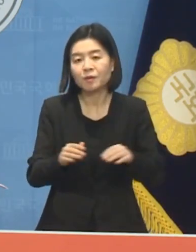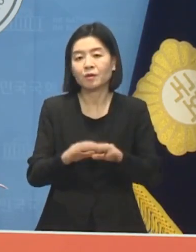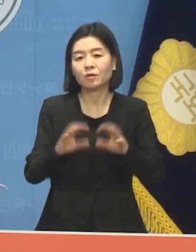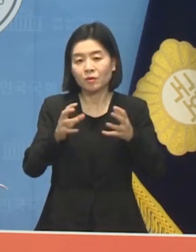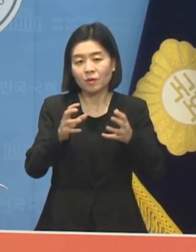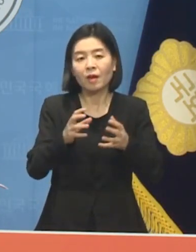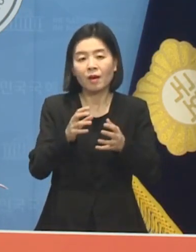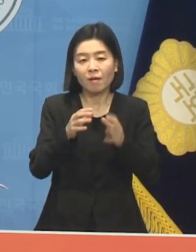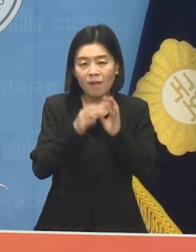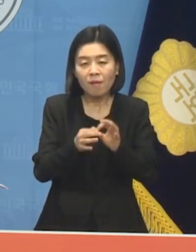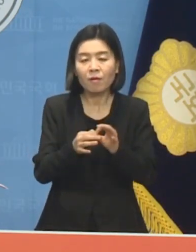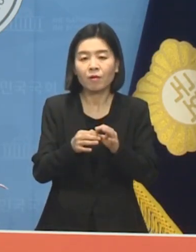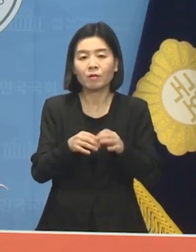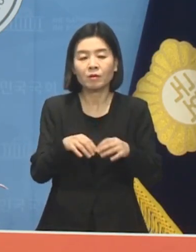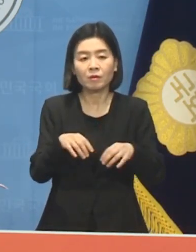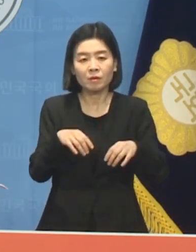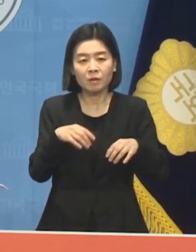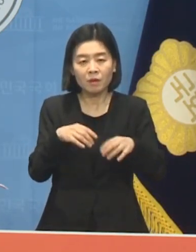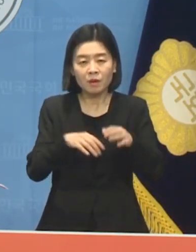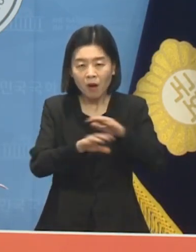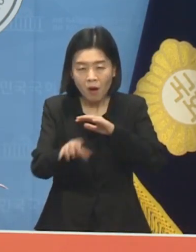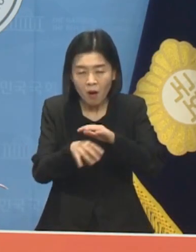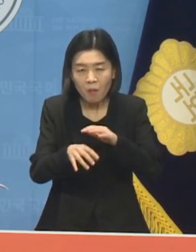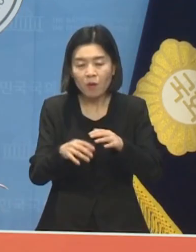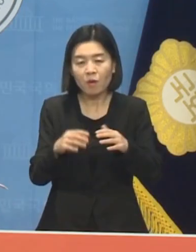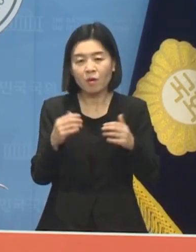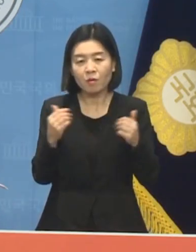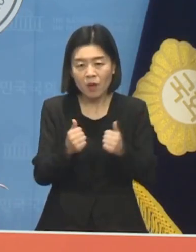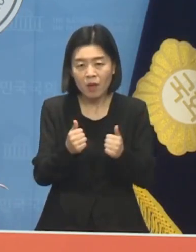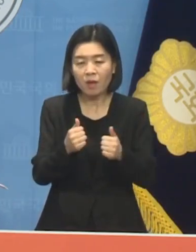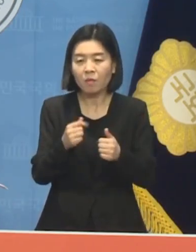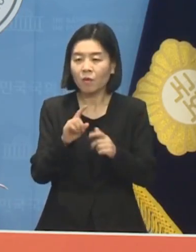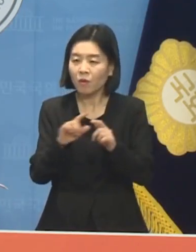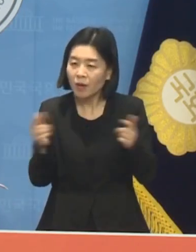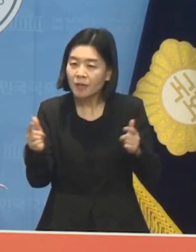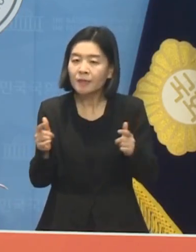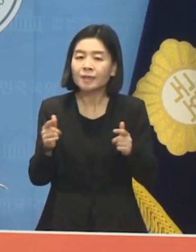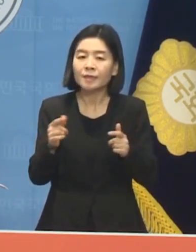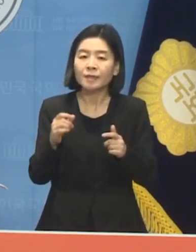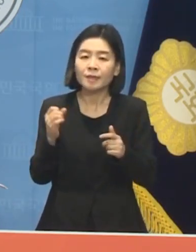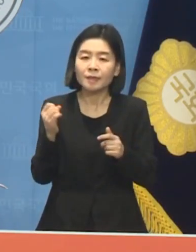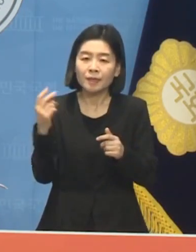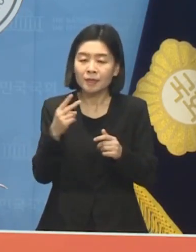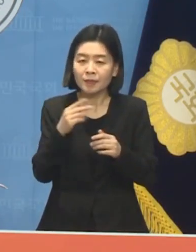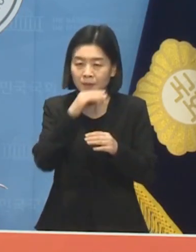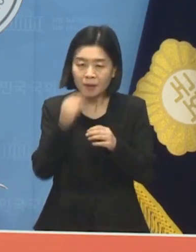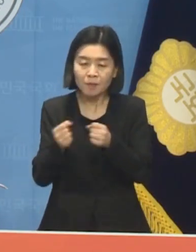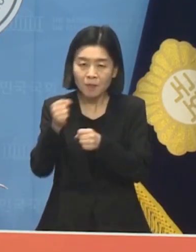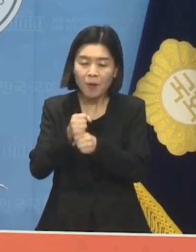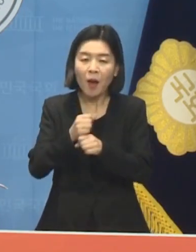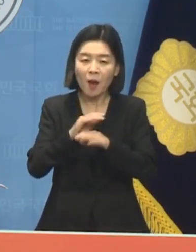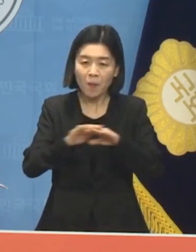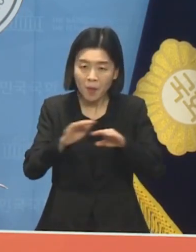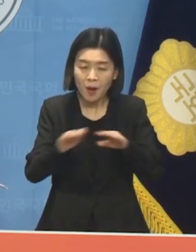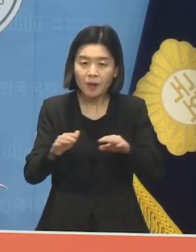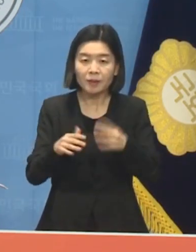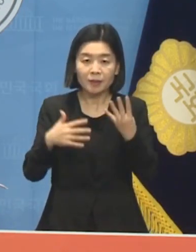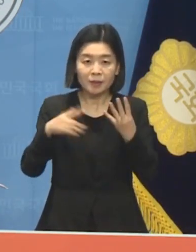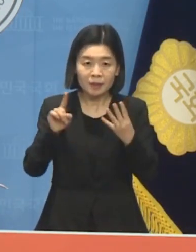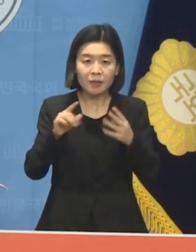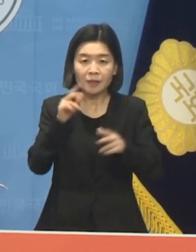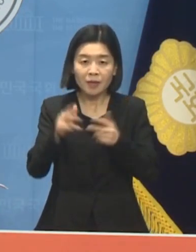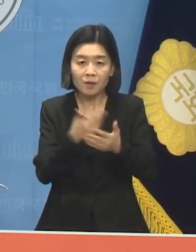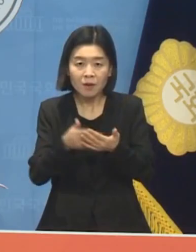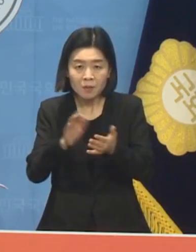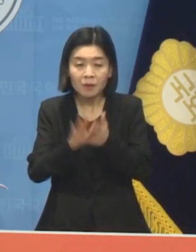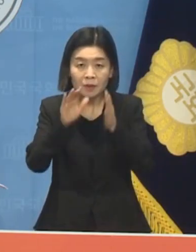사법부, 행정부의 허술하고 서툰 부분들을 온전하게 보완하여 제4차 산업혁명 시대를 건너가고